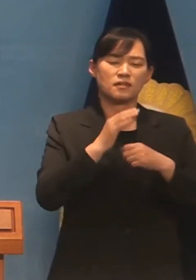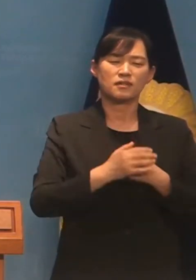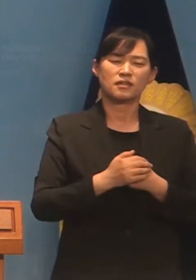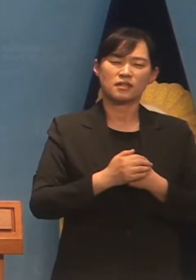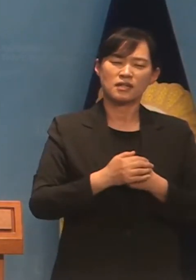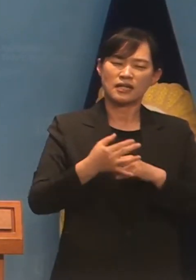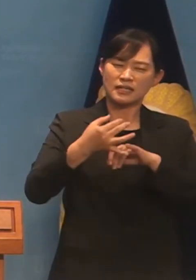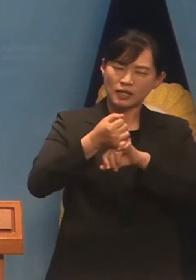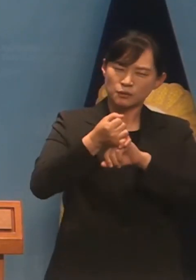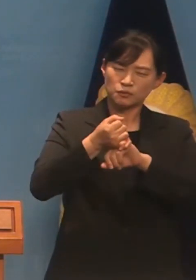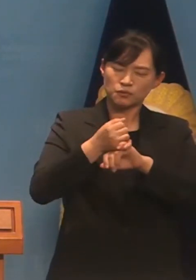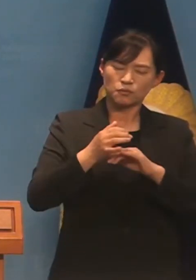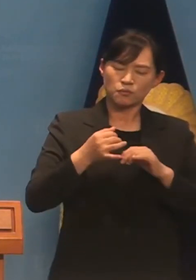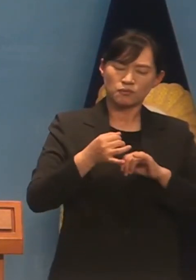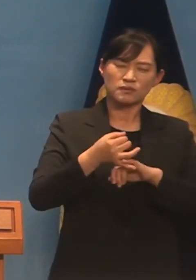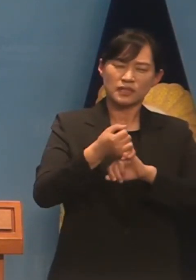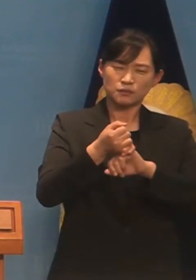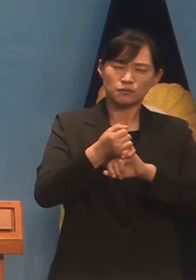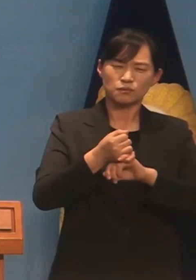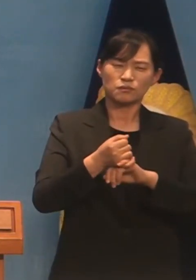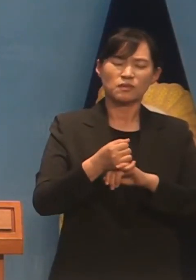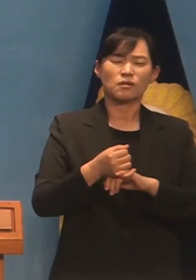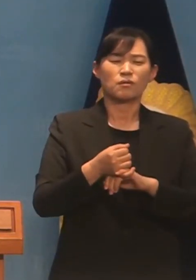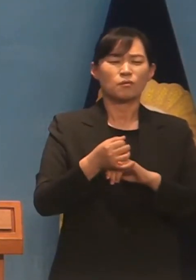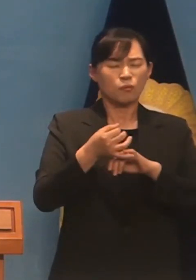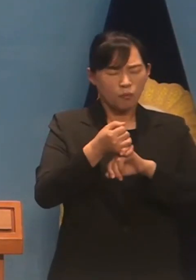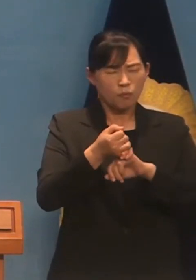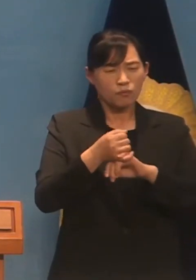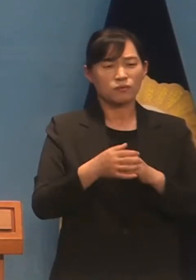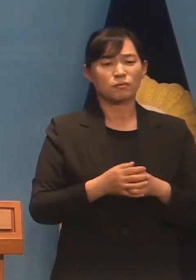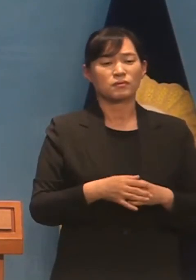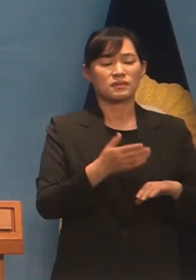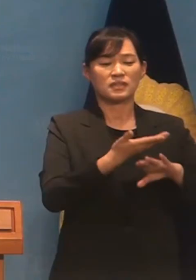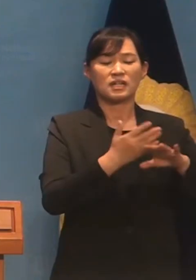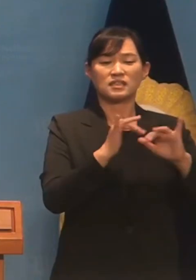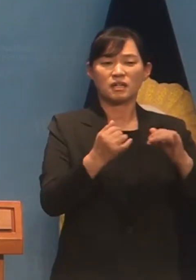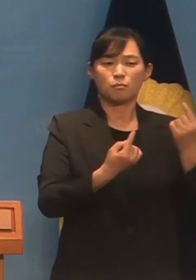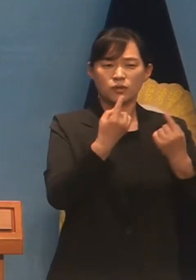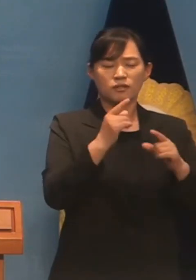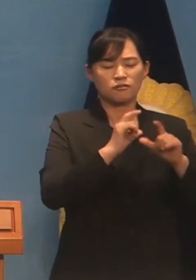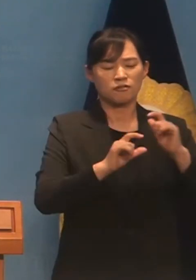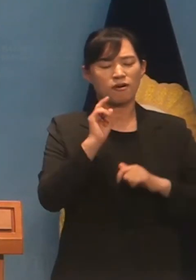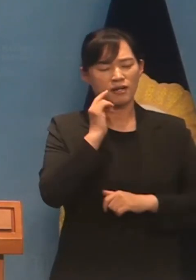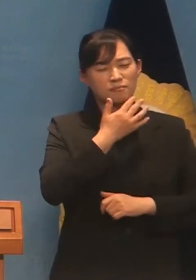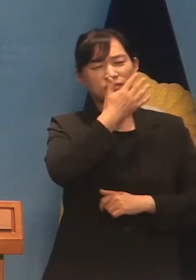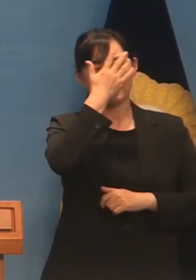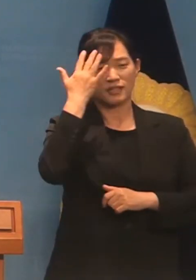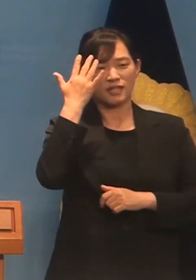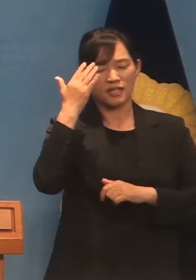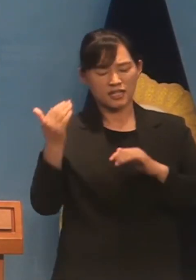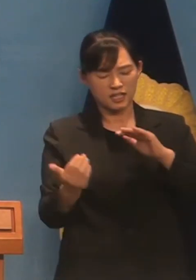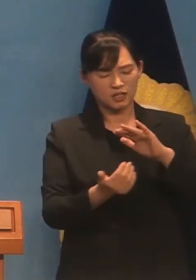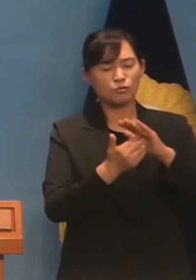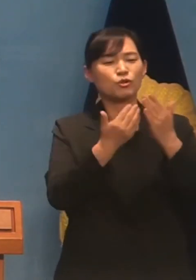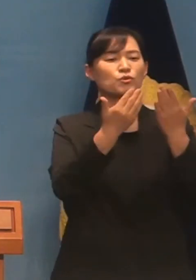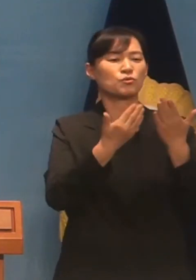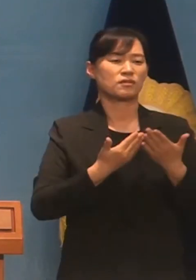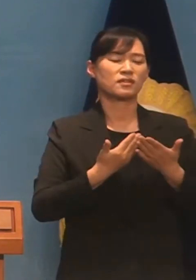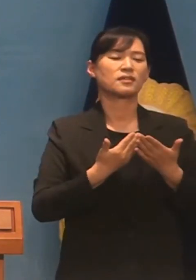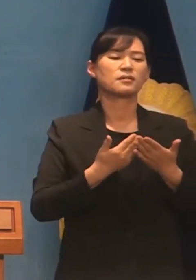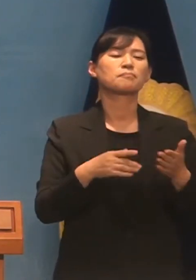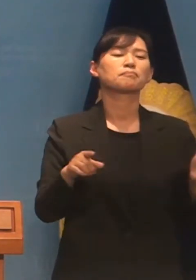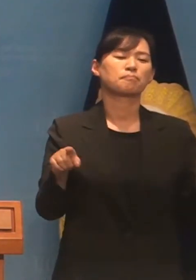우리들의 약속을 성실하게 그리고 누구보다도 풍성하고 아름답게 이루어 주리라는